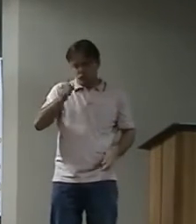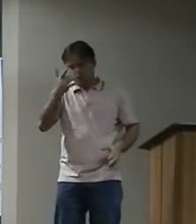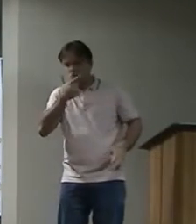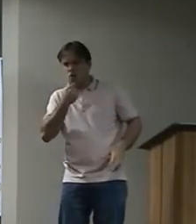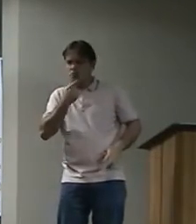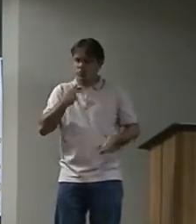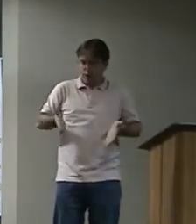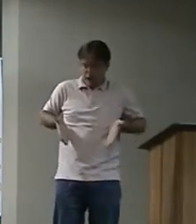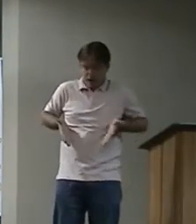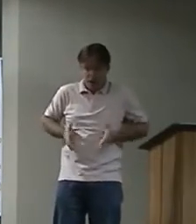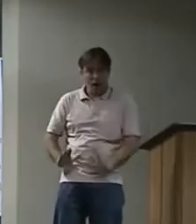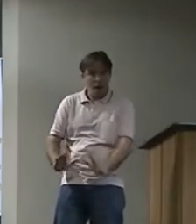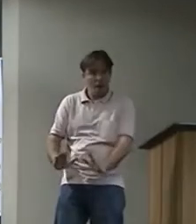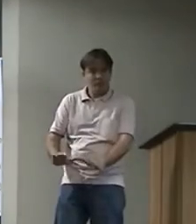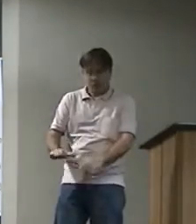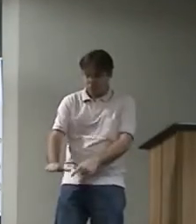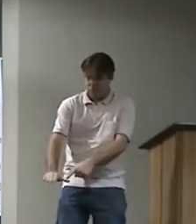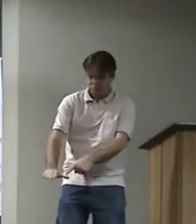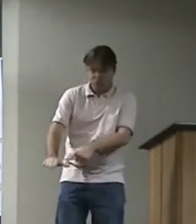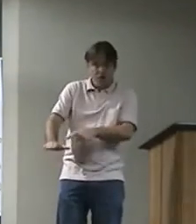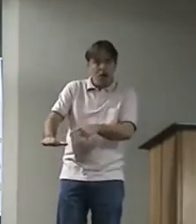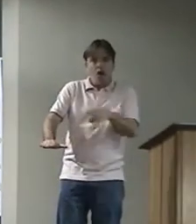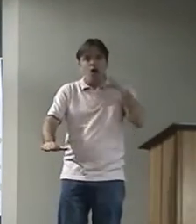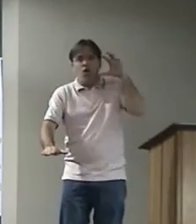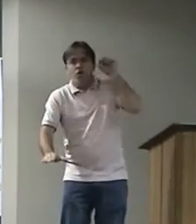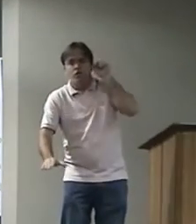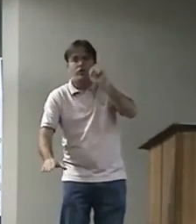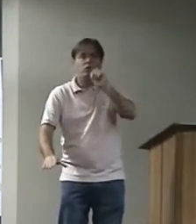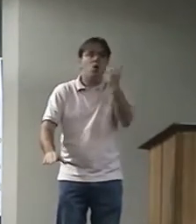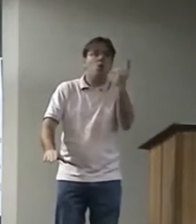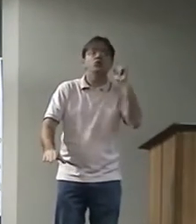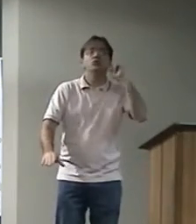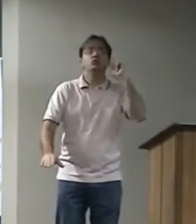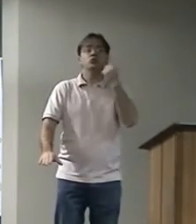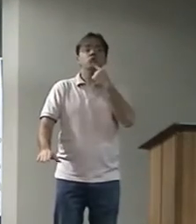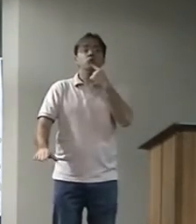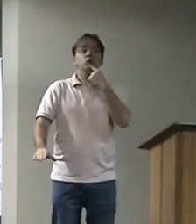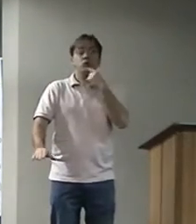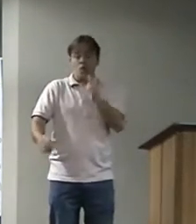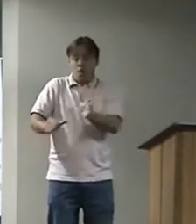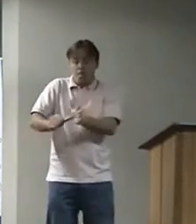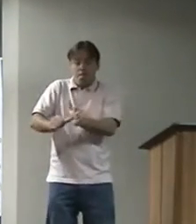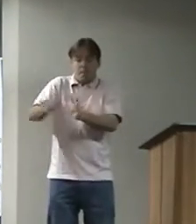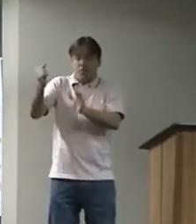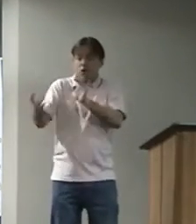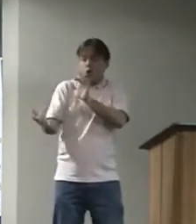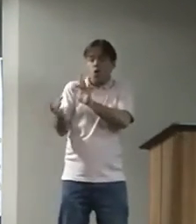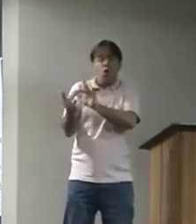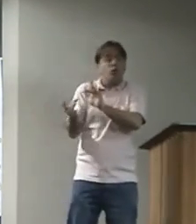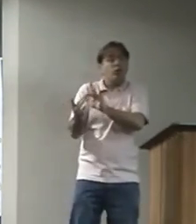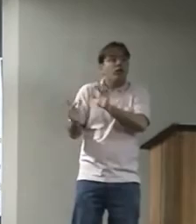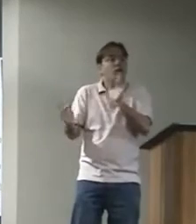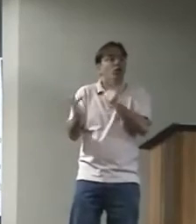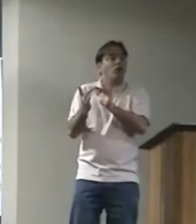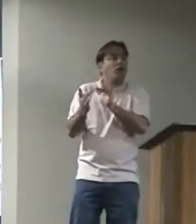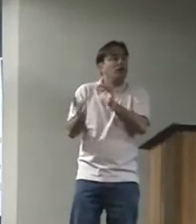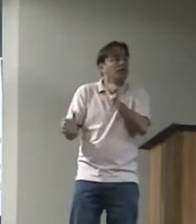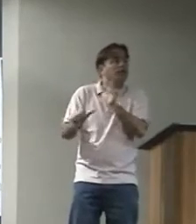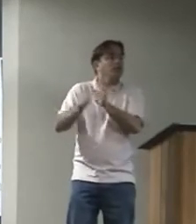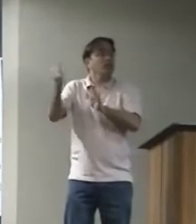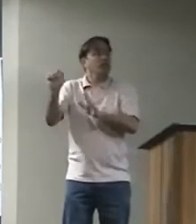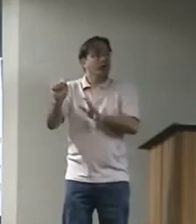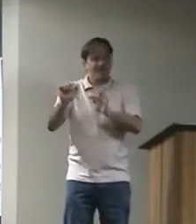surda ou ouvinte, e o primeiro contato que ela tem social é a família. Então, a